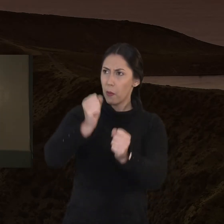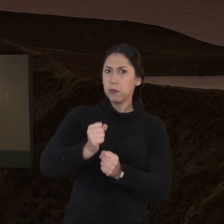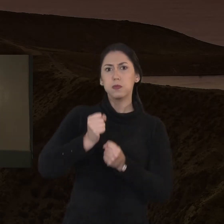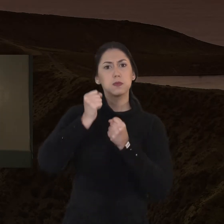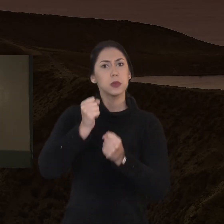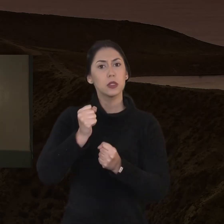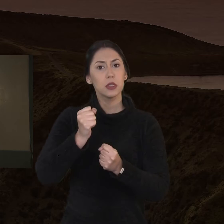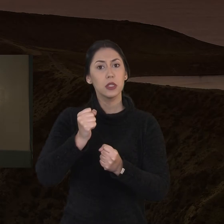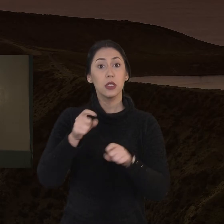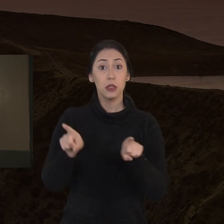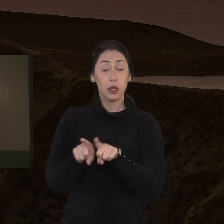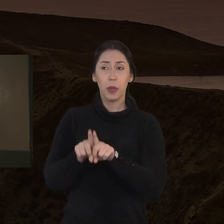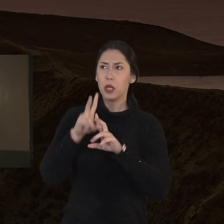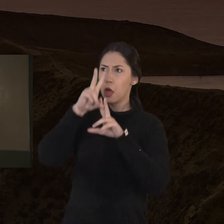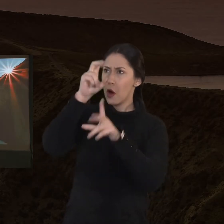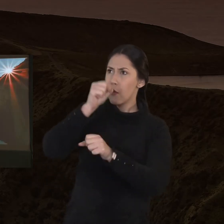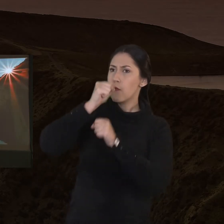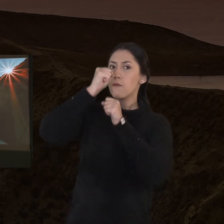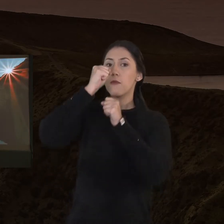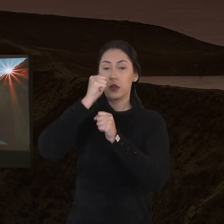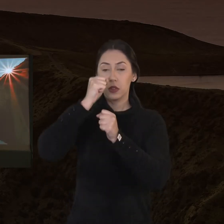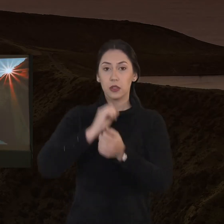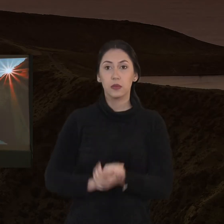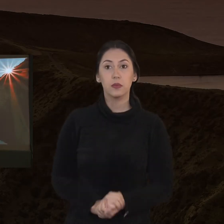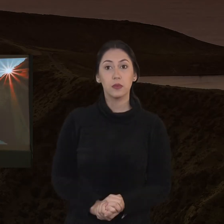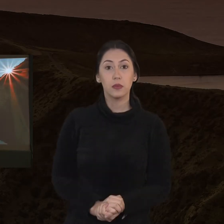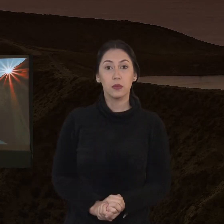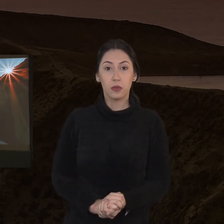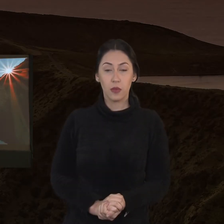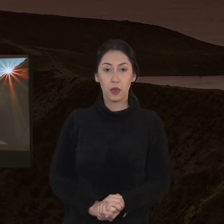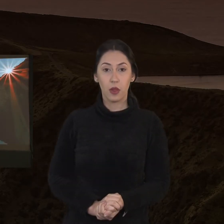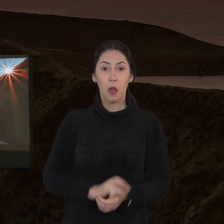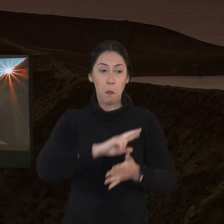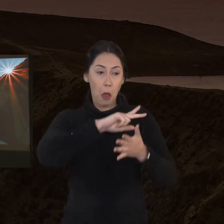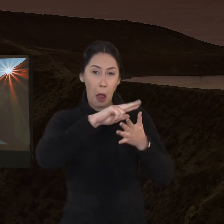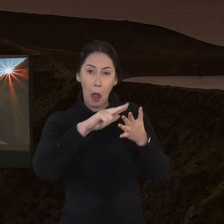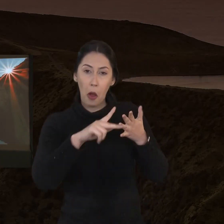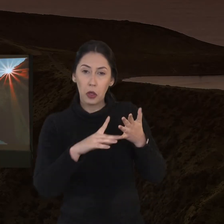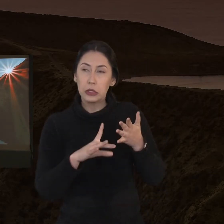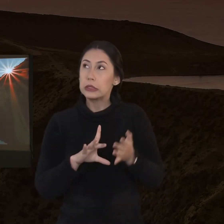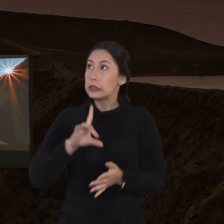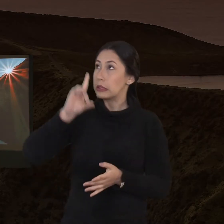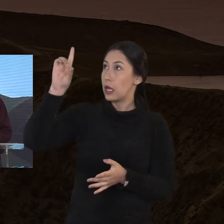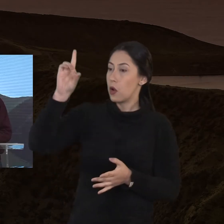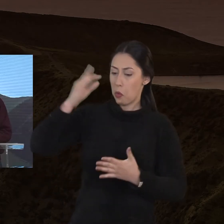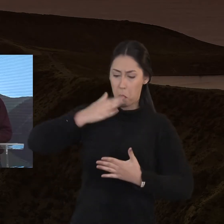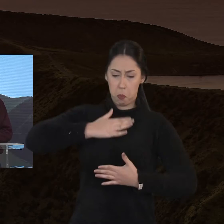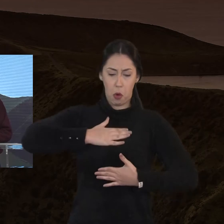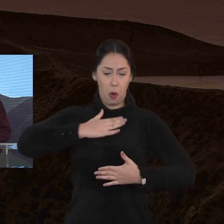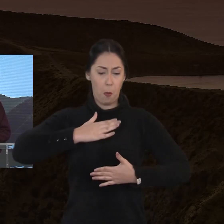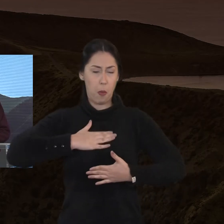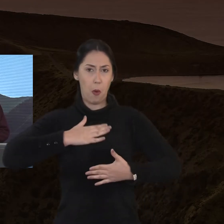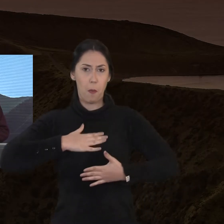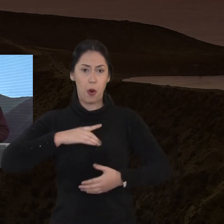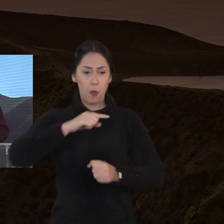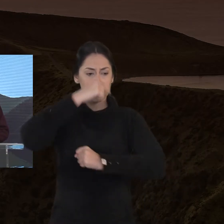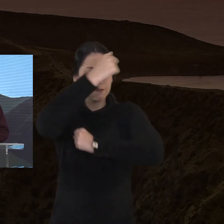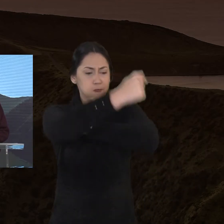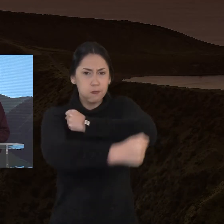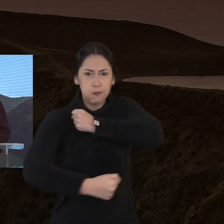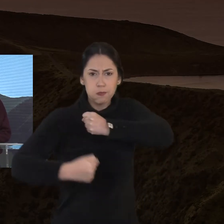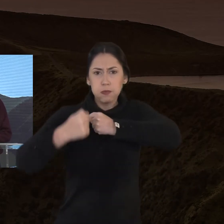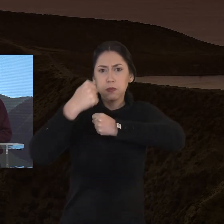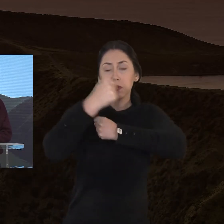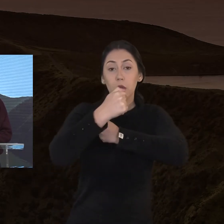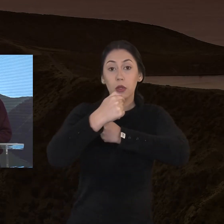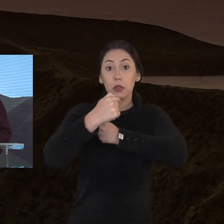senhor e na força do seu poder revesti-vos de toda a armadura de deus e para poderdes ficar